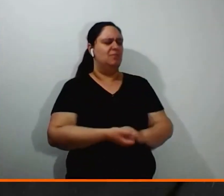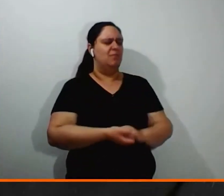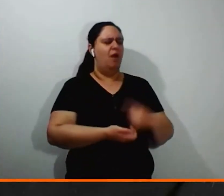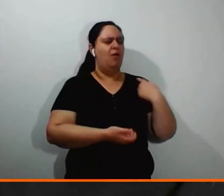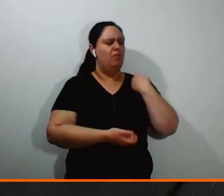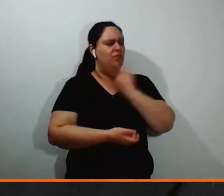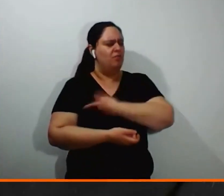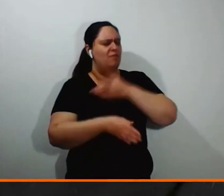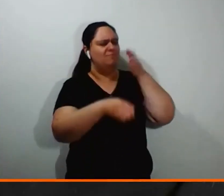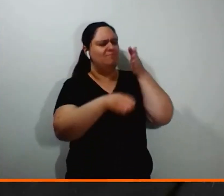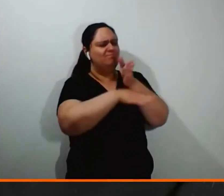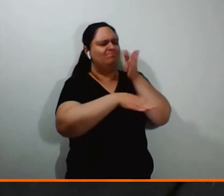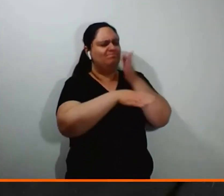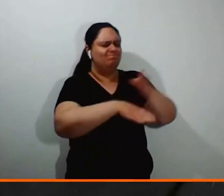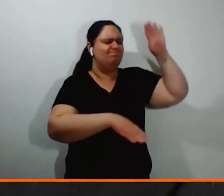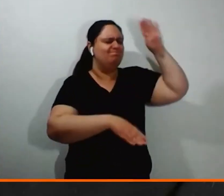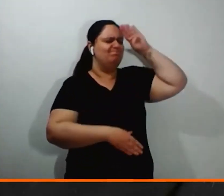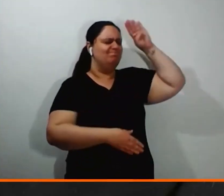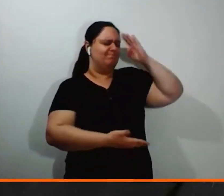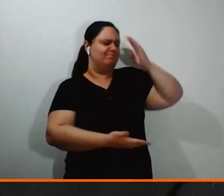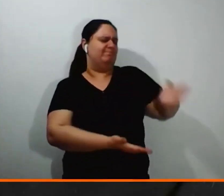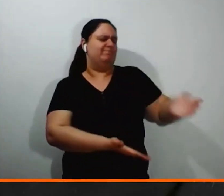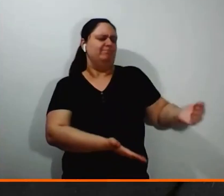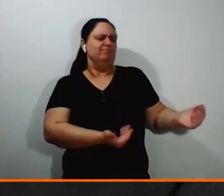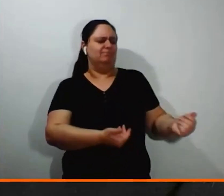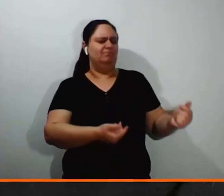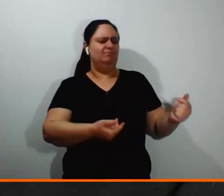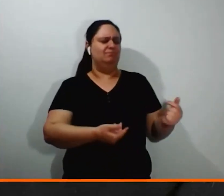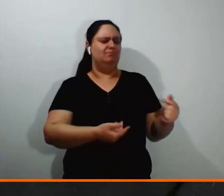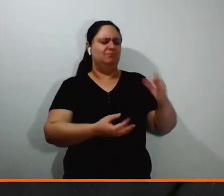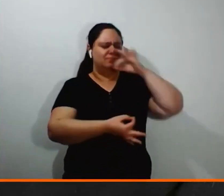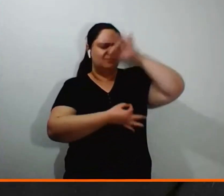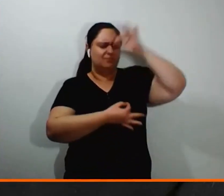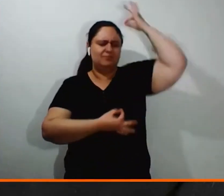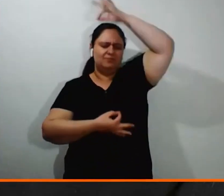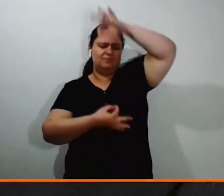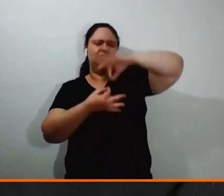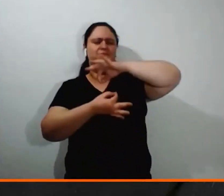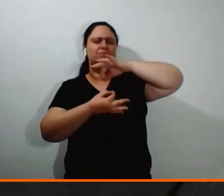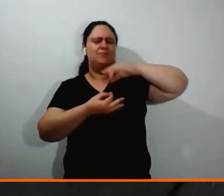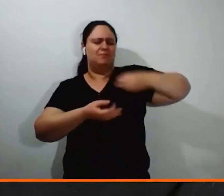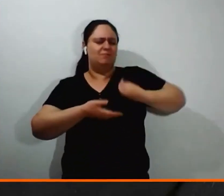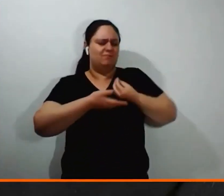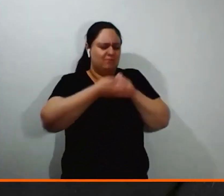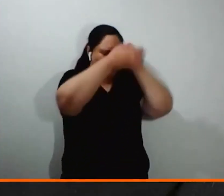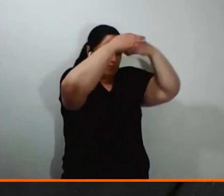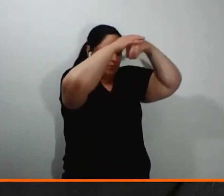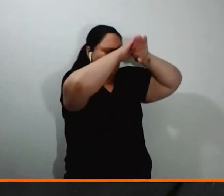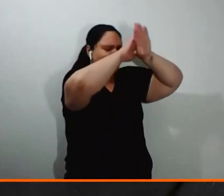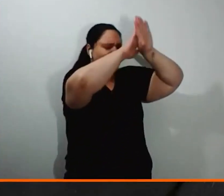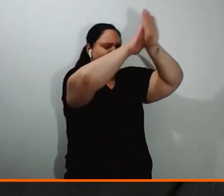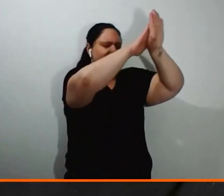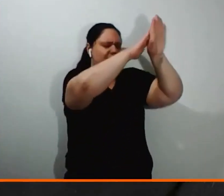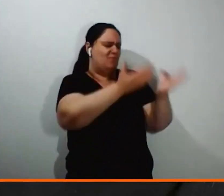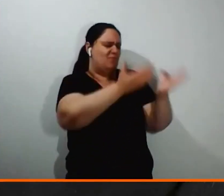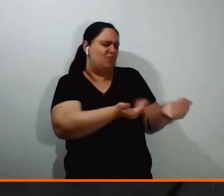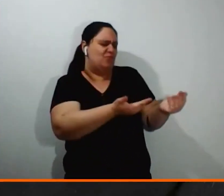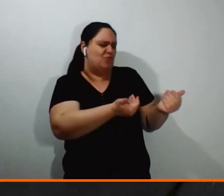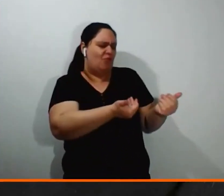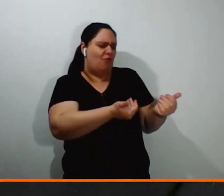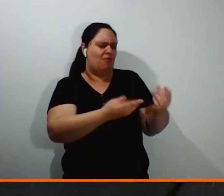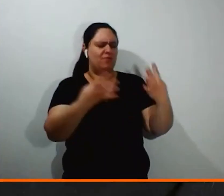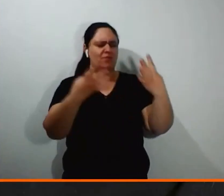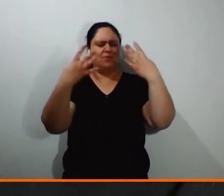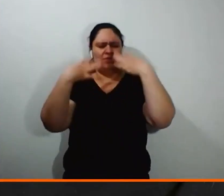dos jovens e santos. Ó, consagramos todos os jovens, ó, que nos ouvem, que nos